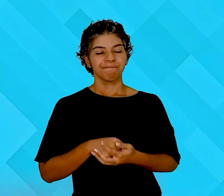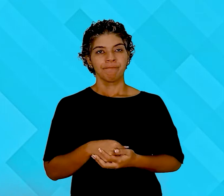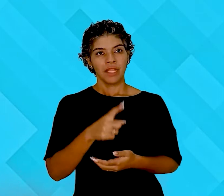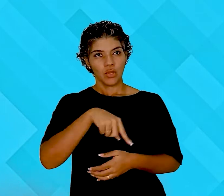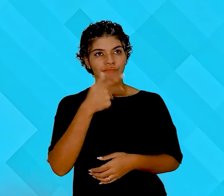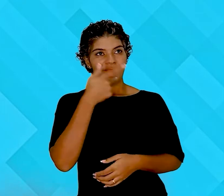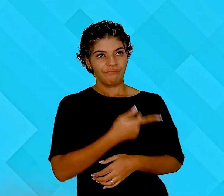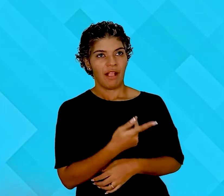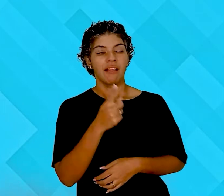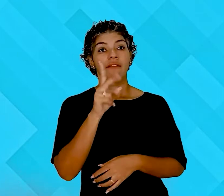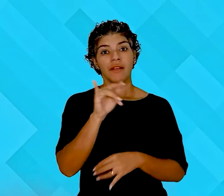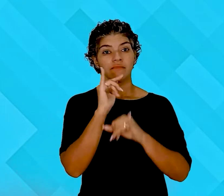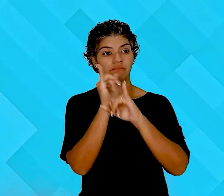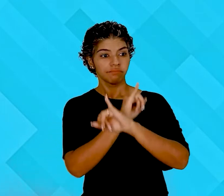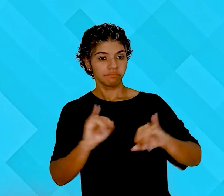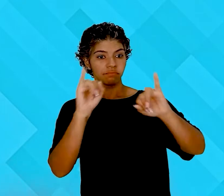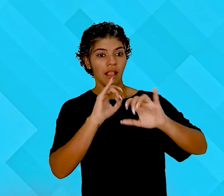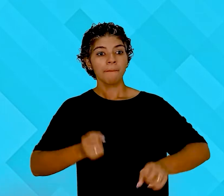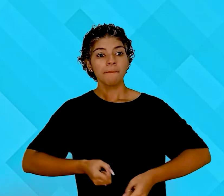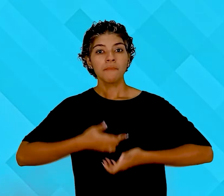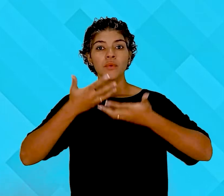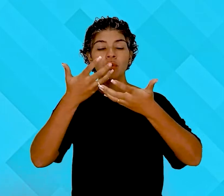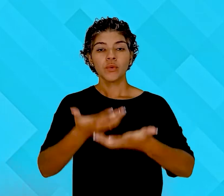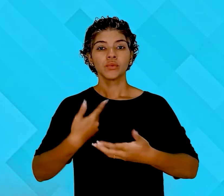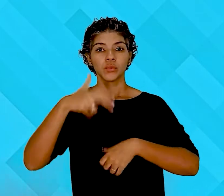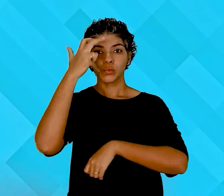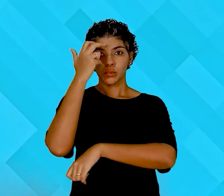nunca está falando de tocar pessoas em suas sensibilidades, né?